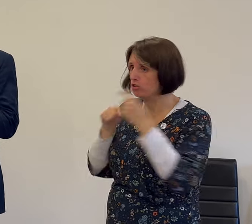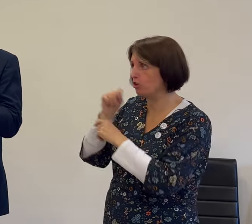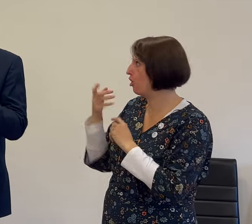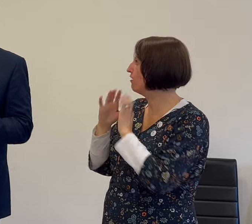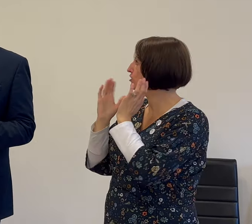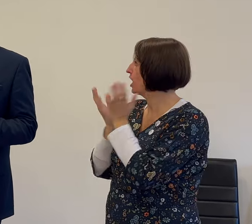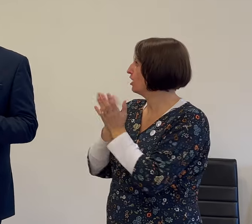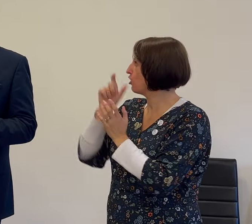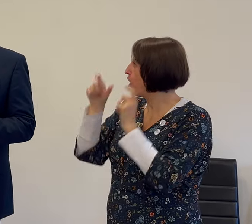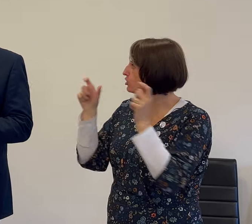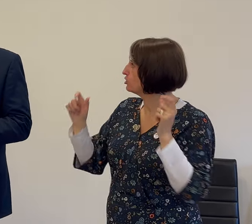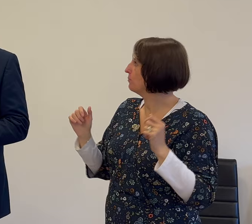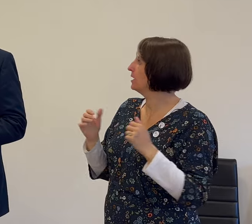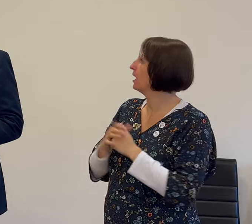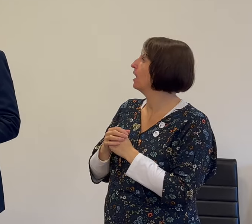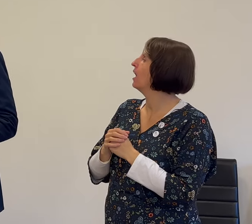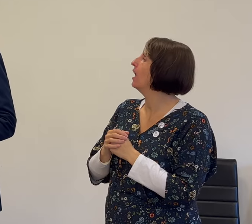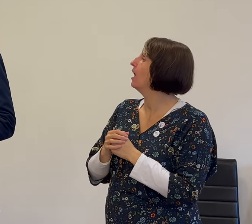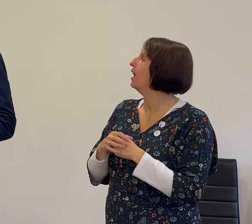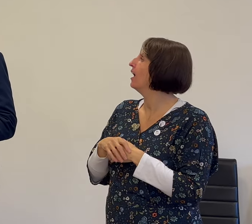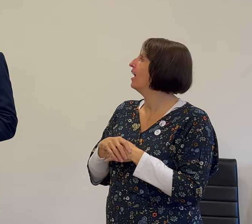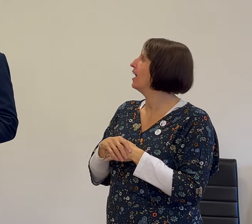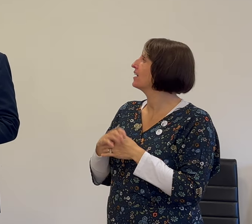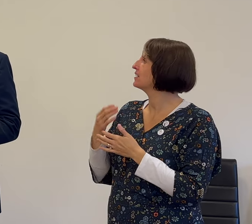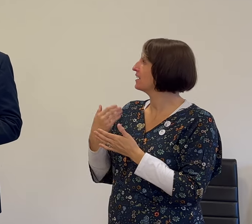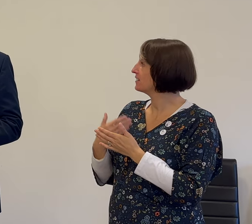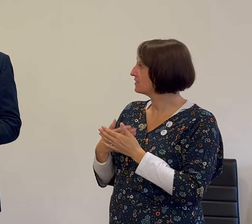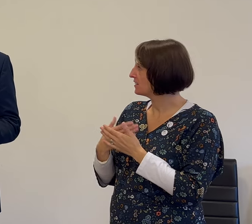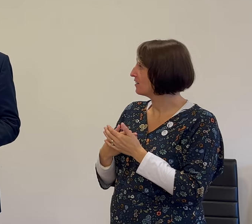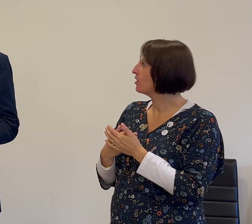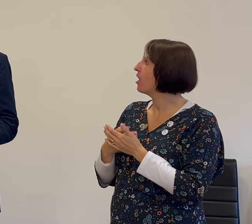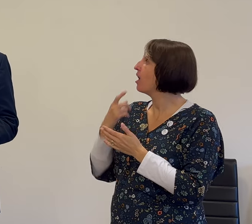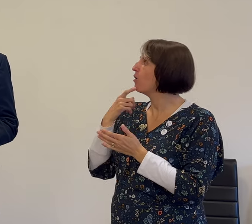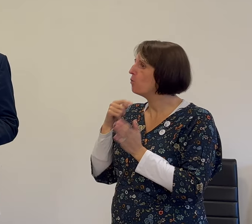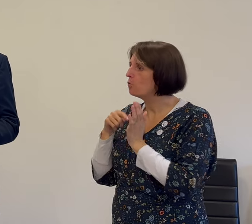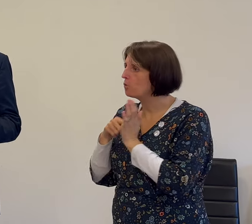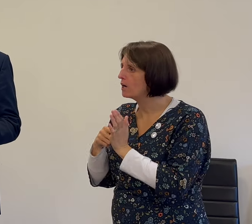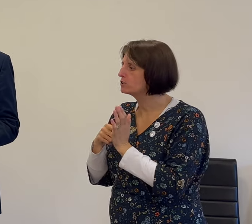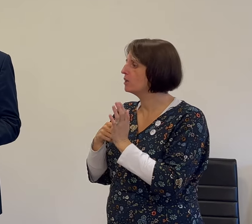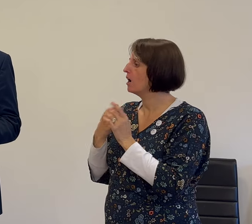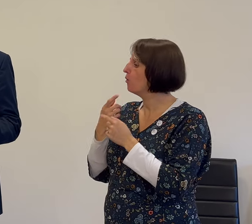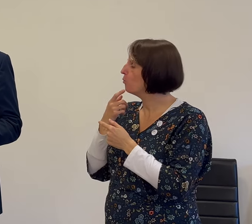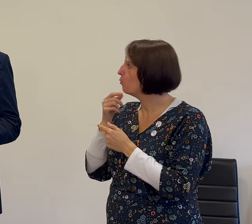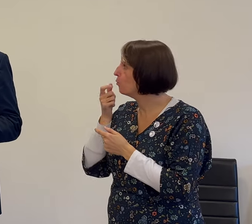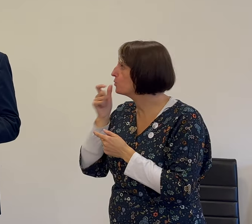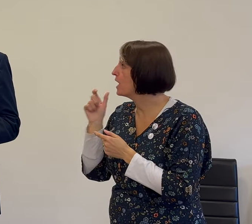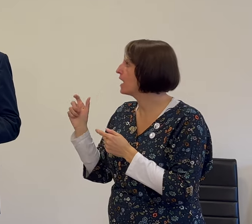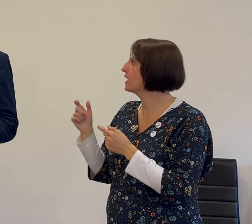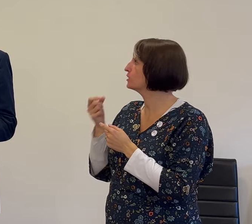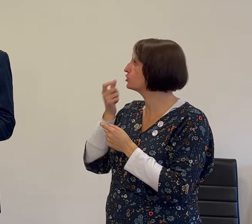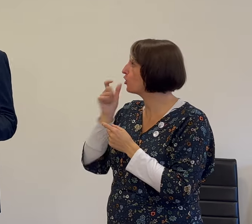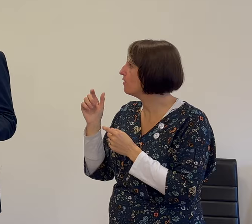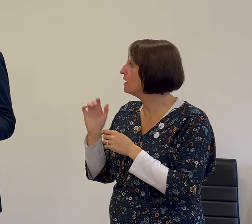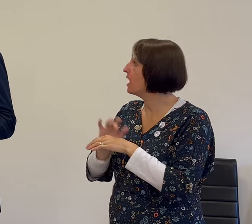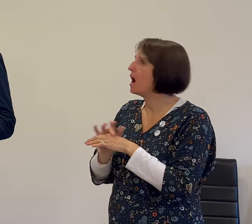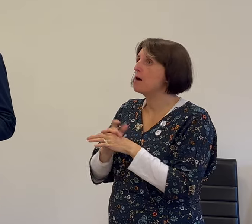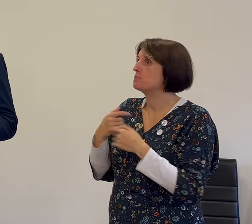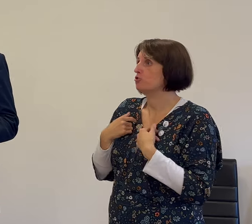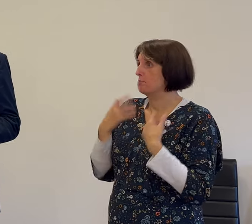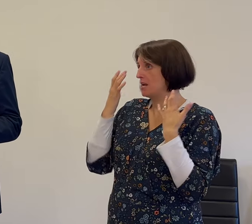co žijeme o kus dál, tak jsou nám přesné údaje víceméně málo platné, protože to